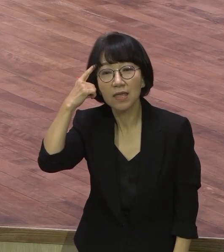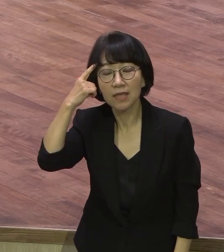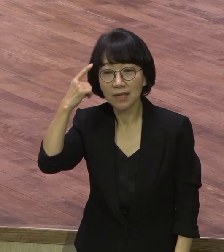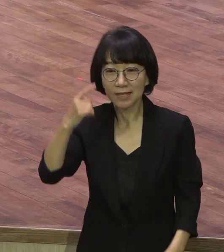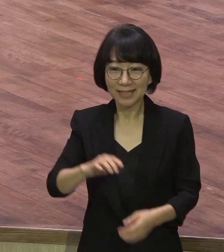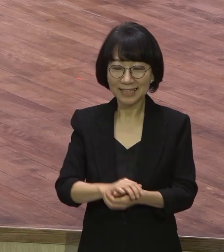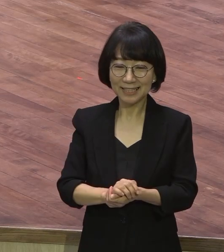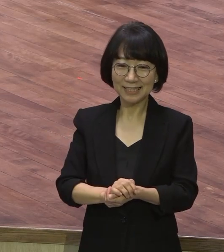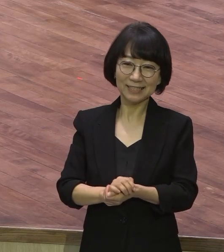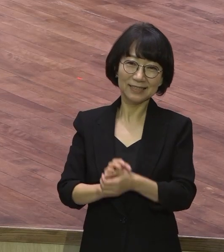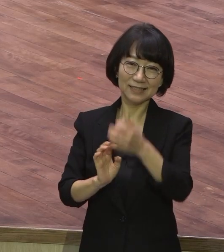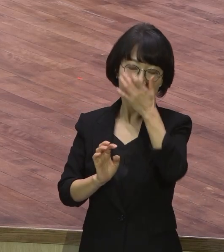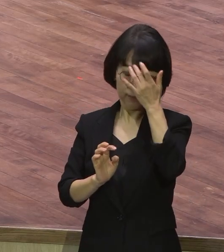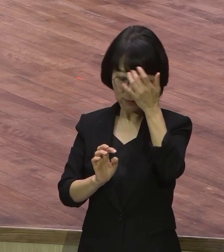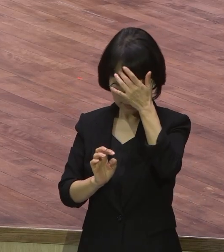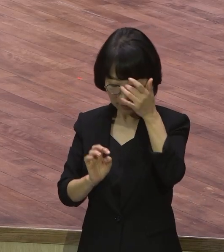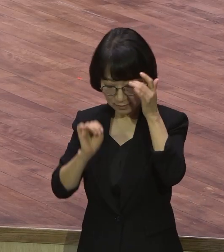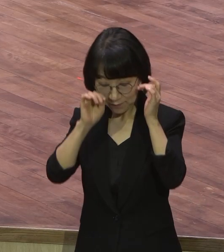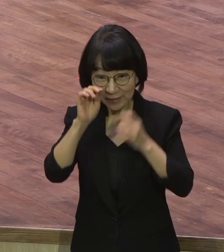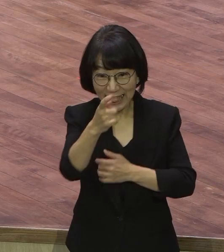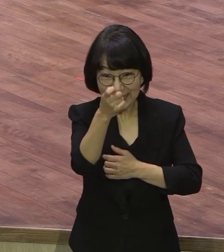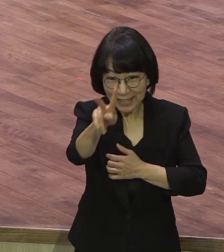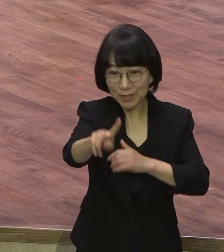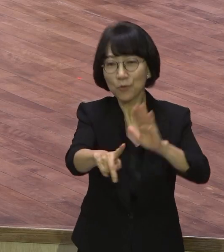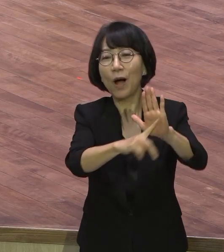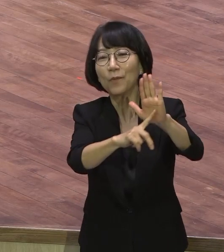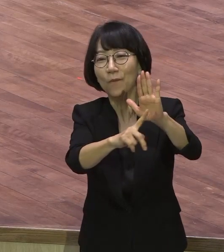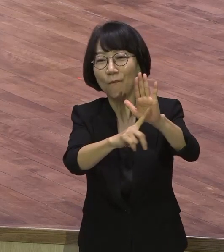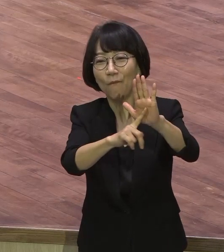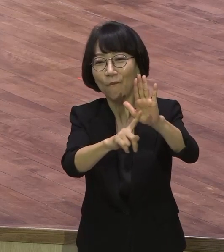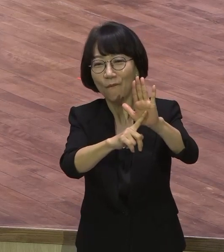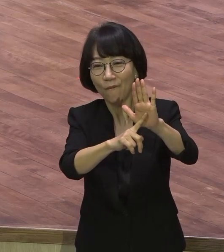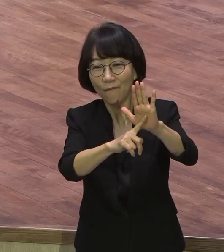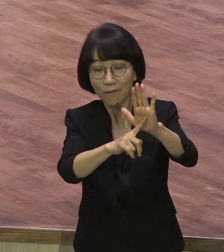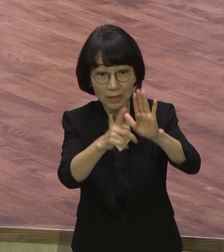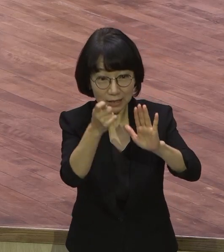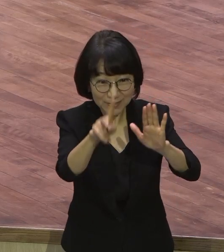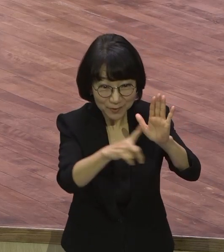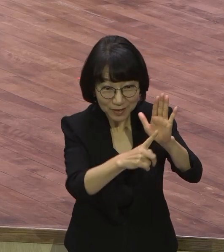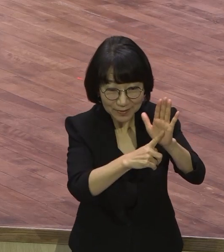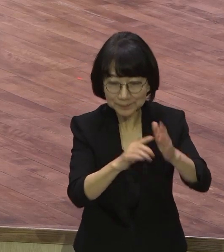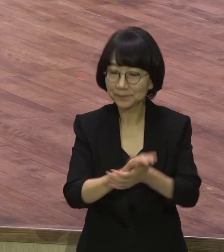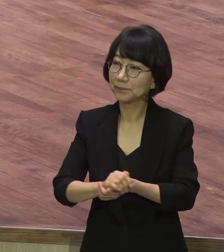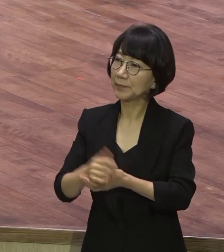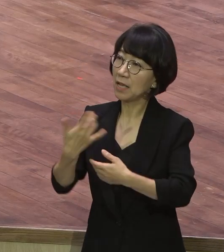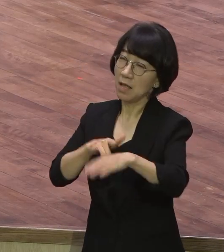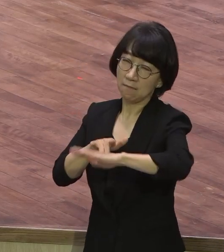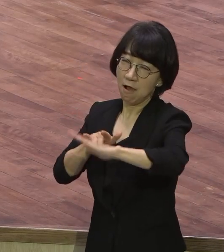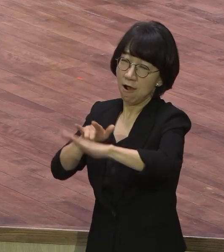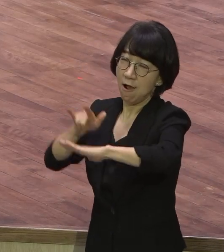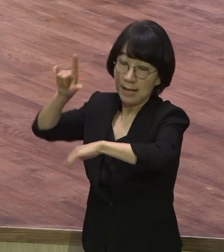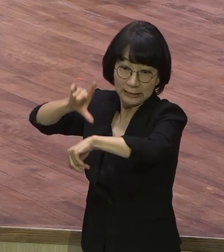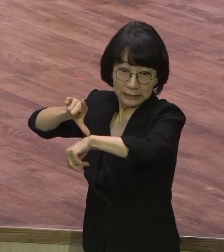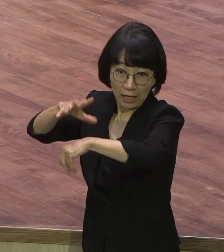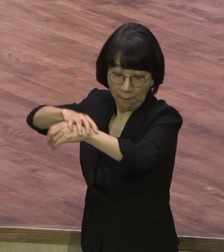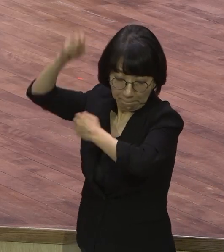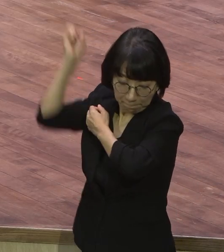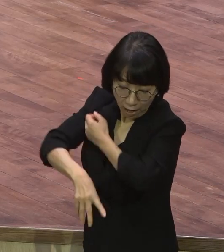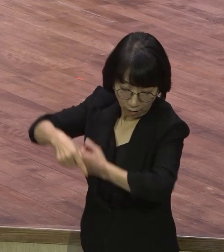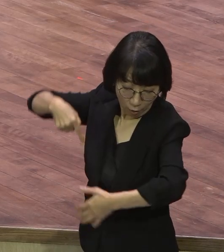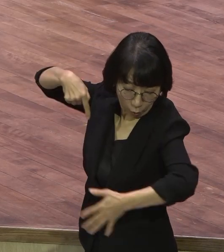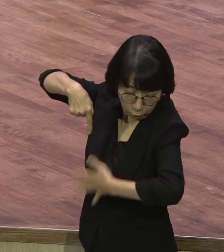있었는데요. 그게 뭐냐면 TV 광고를 통해서 광고에서 나옵니다. 이 시계를 비행기에서 떨어뜨려 버려요.